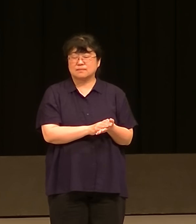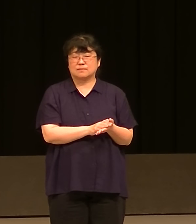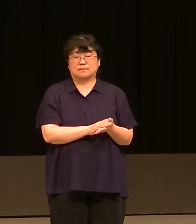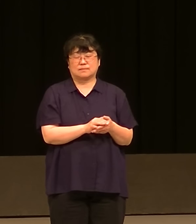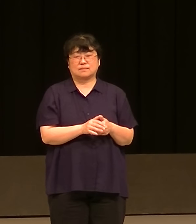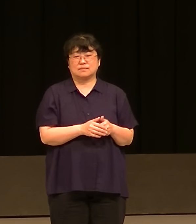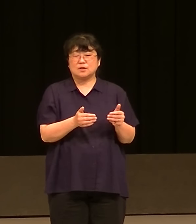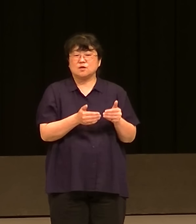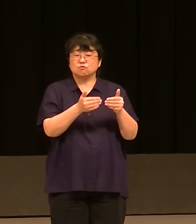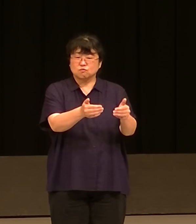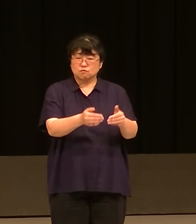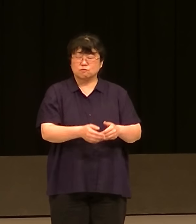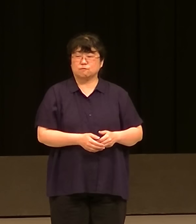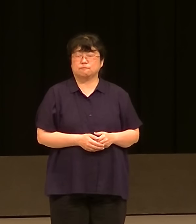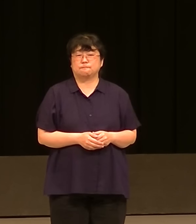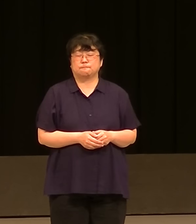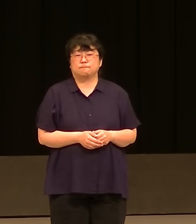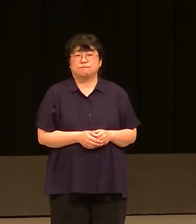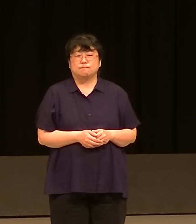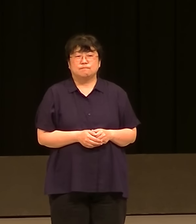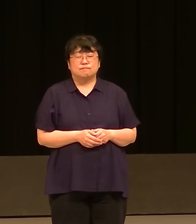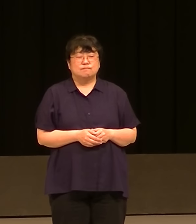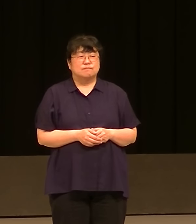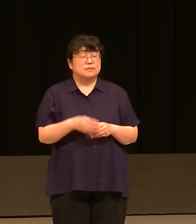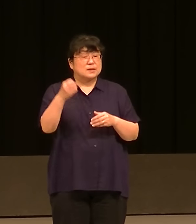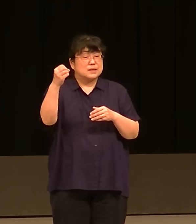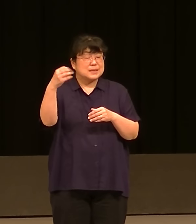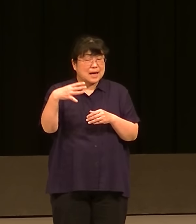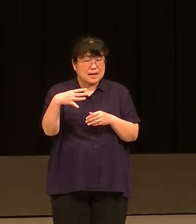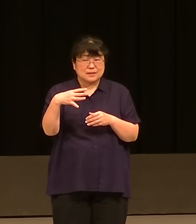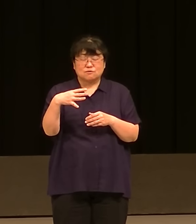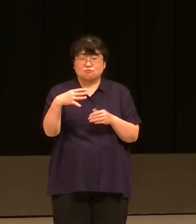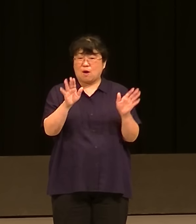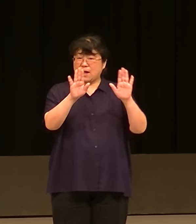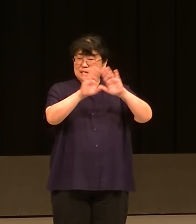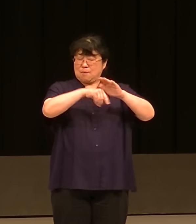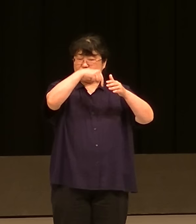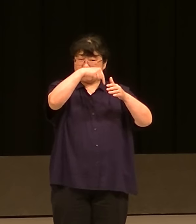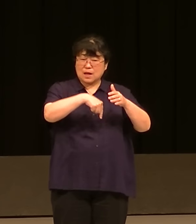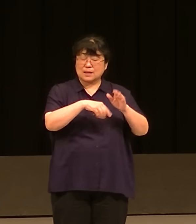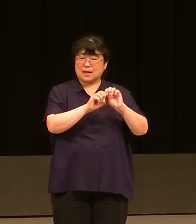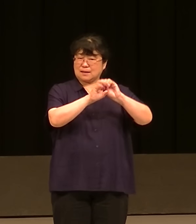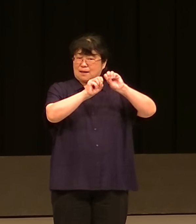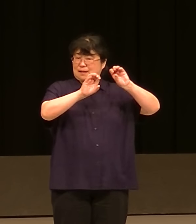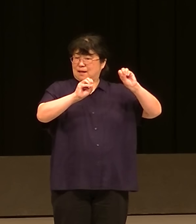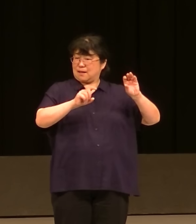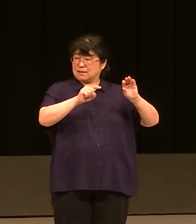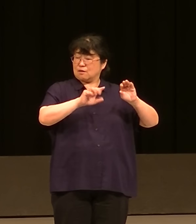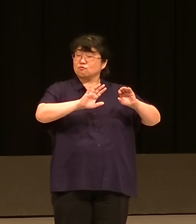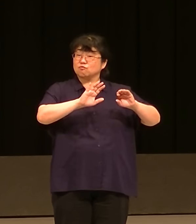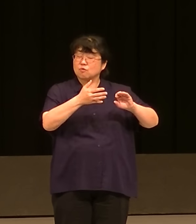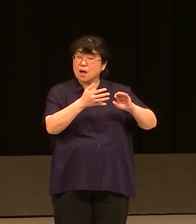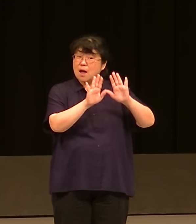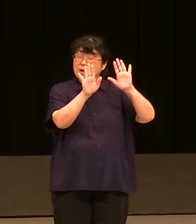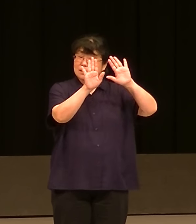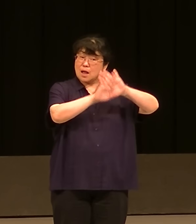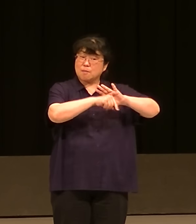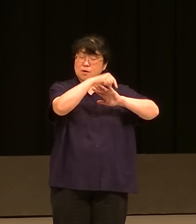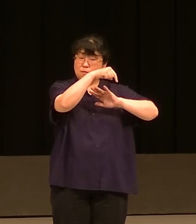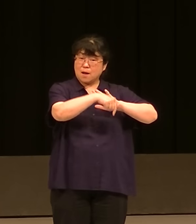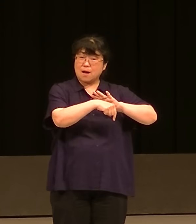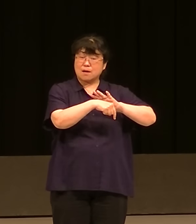展開していきます。光が、闇の中で輝いている、しかし闇はそ